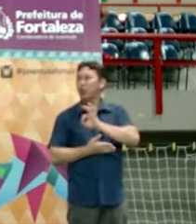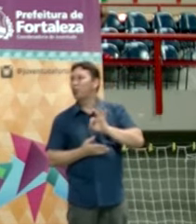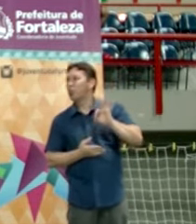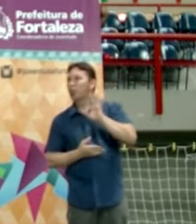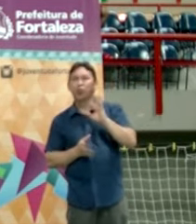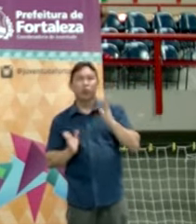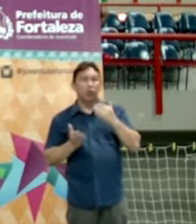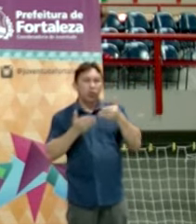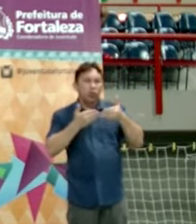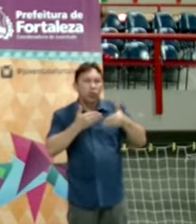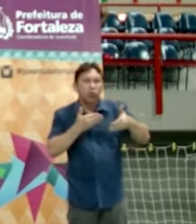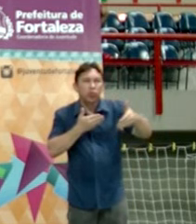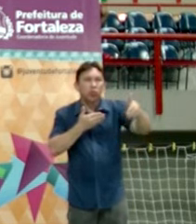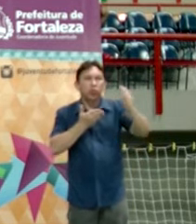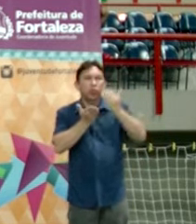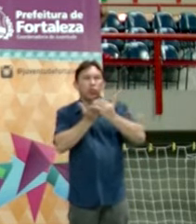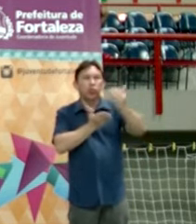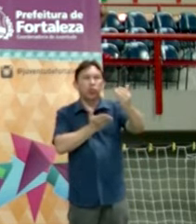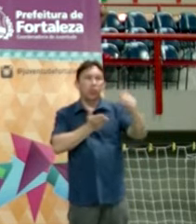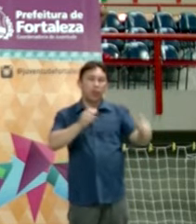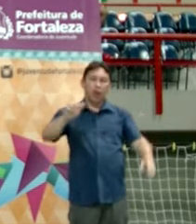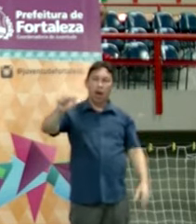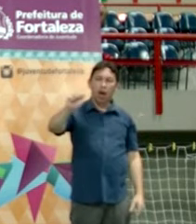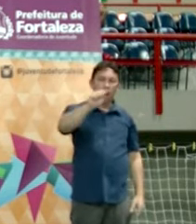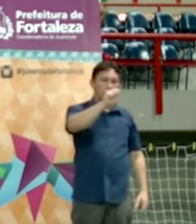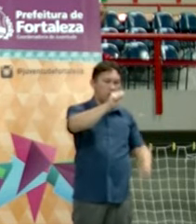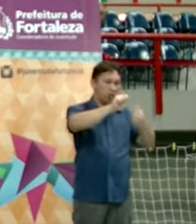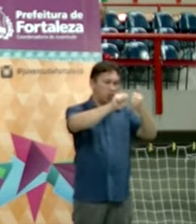para a filosofia, pois, olha o que diz a letra A: